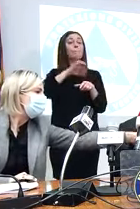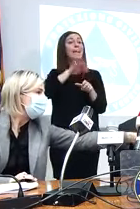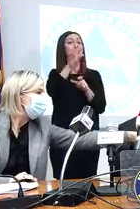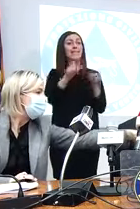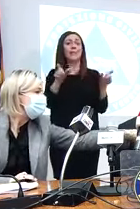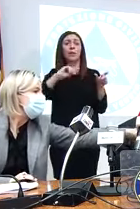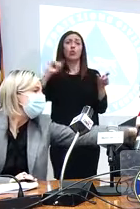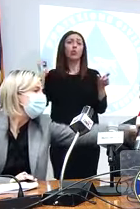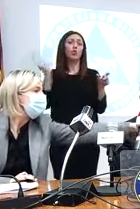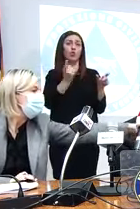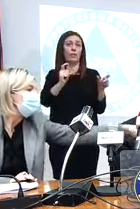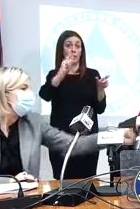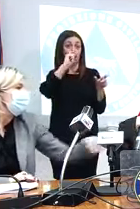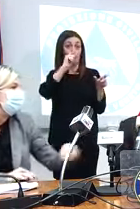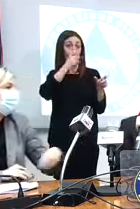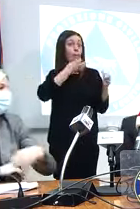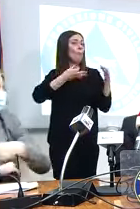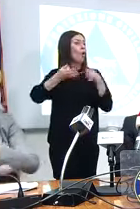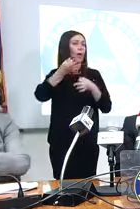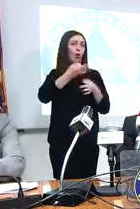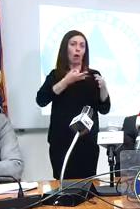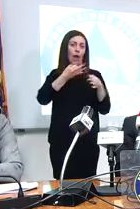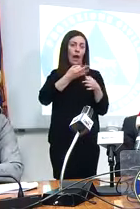col molecolare, quindi vengono presi in carico.